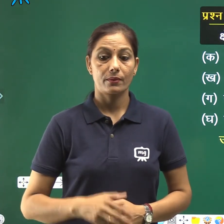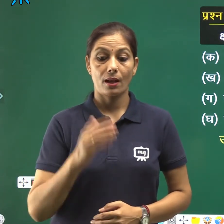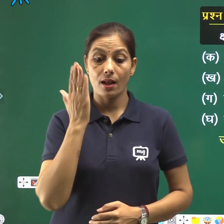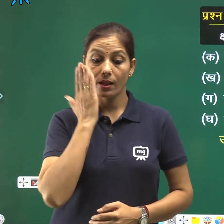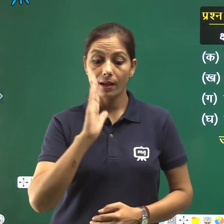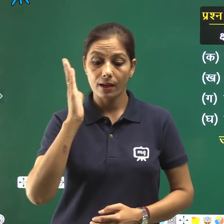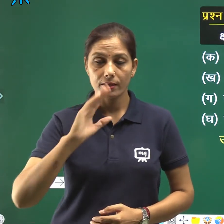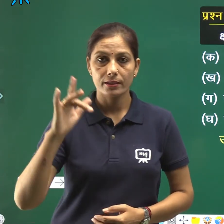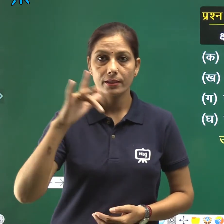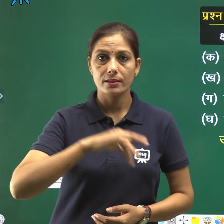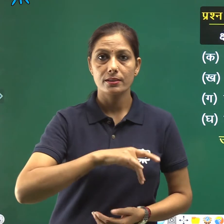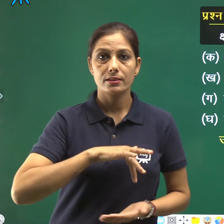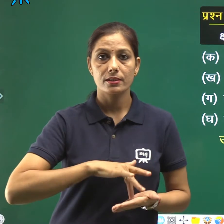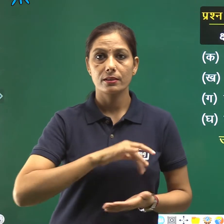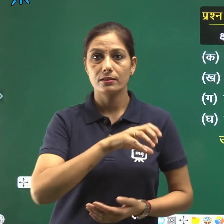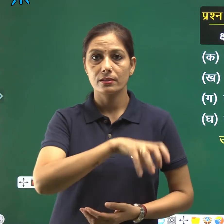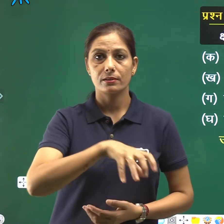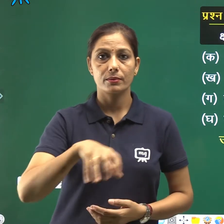में,